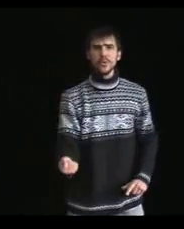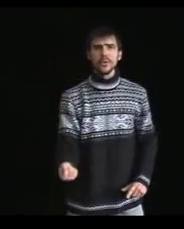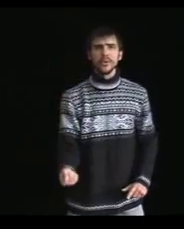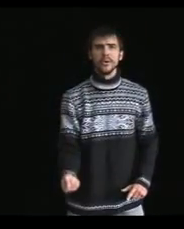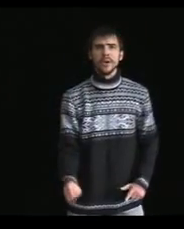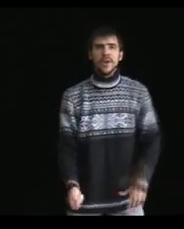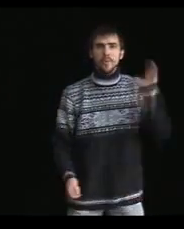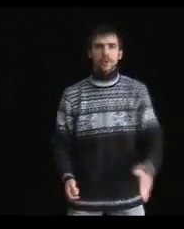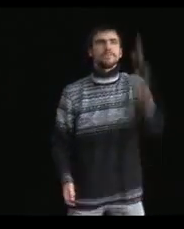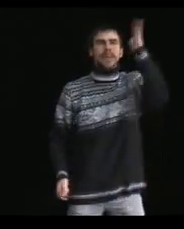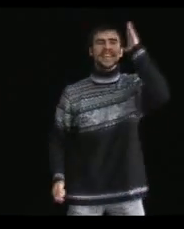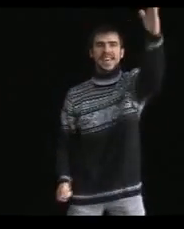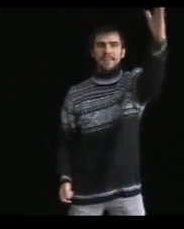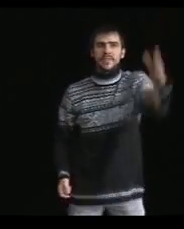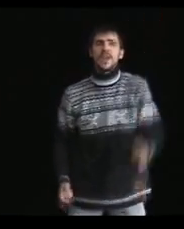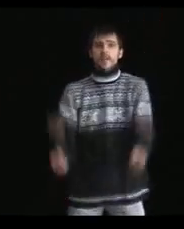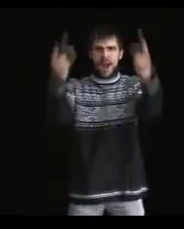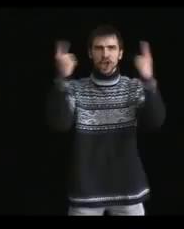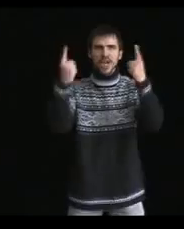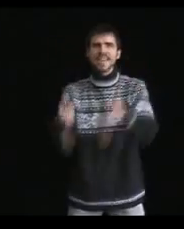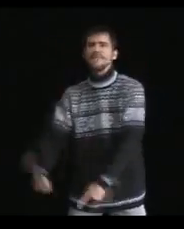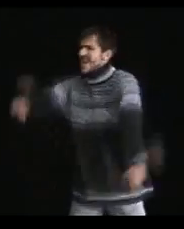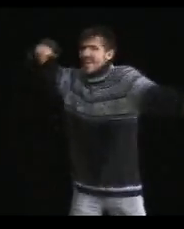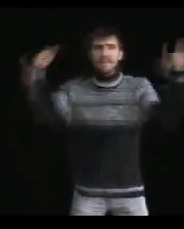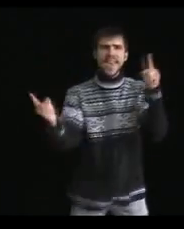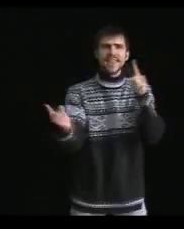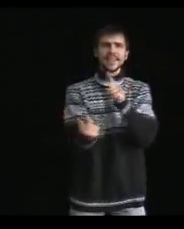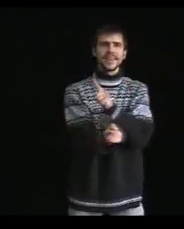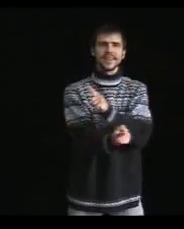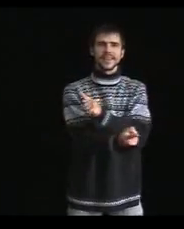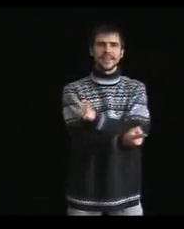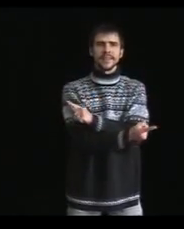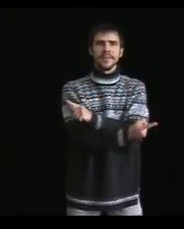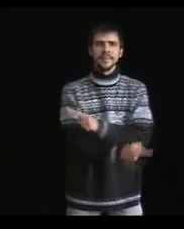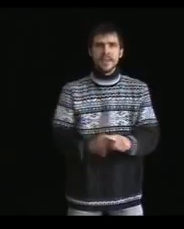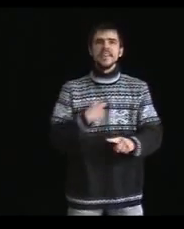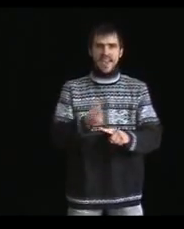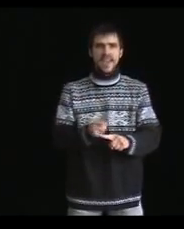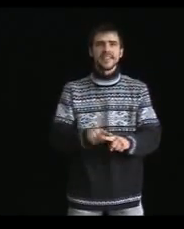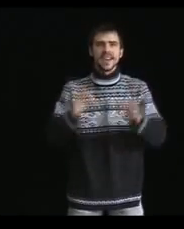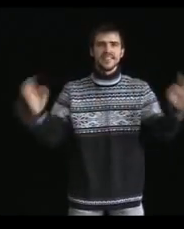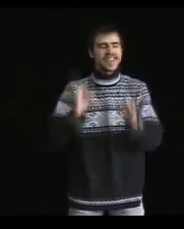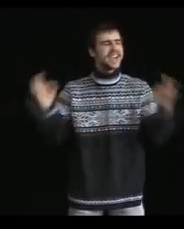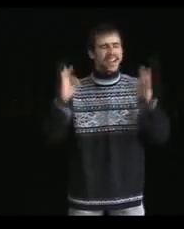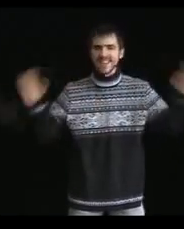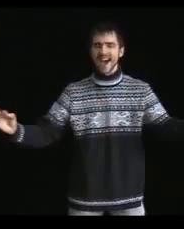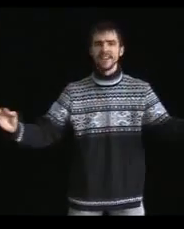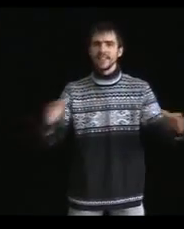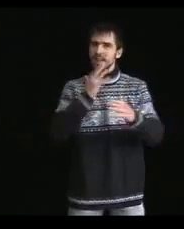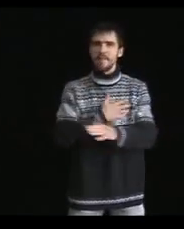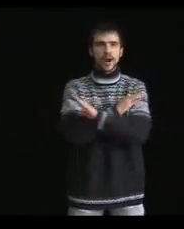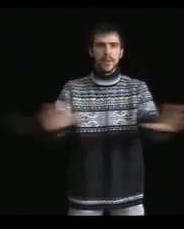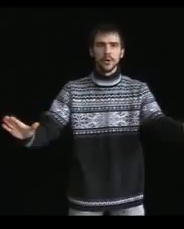Пусть впереди большие перемены Я это никогда не полюблю